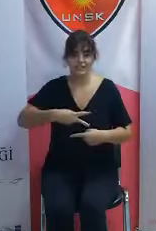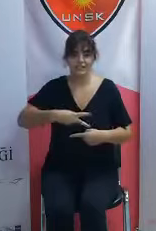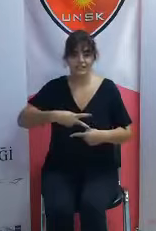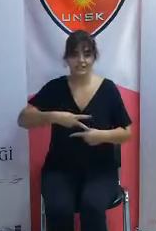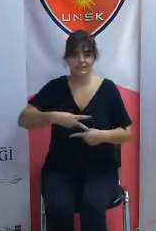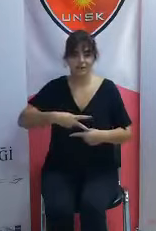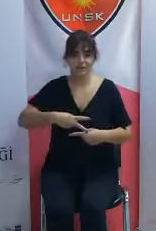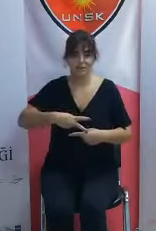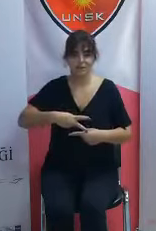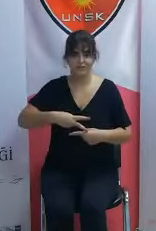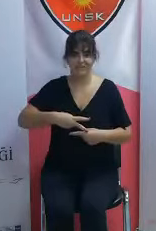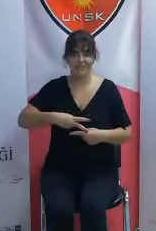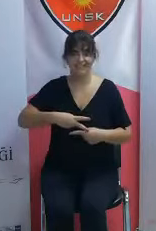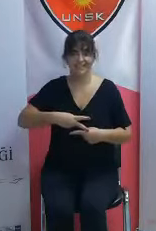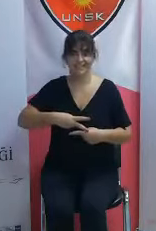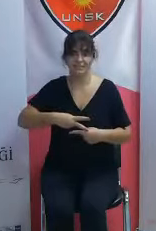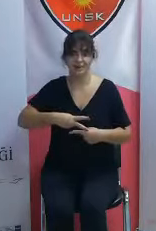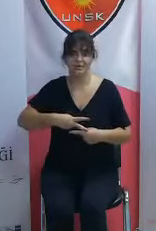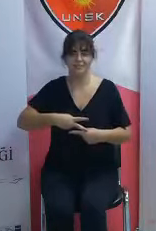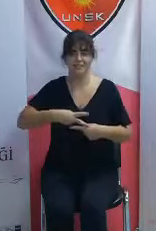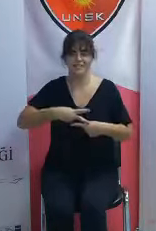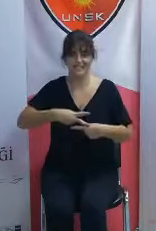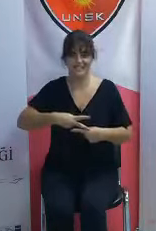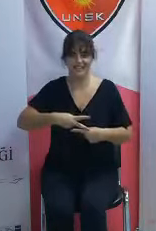Yatırıyoruz üstüne işaret parmağımızın Z.